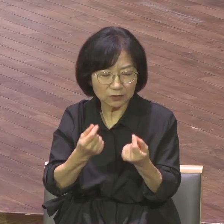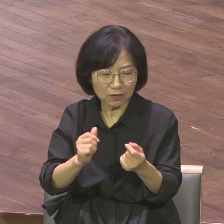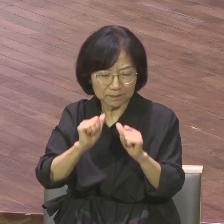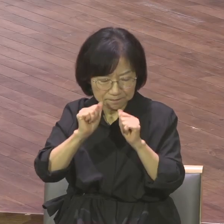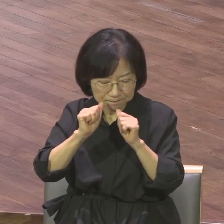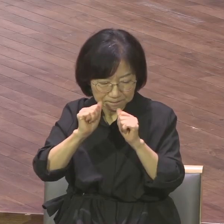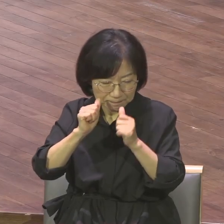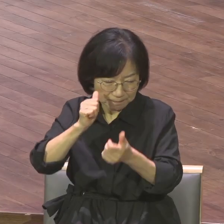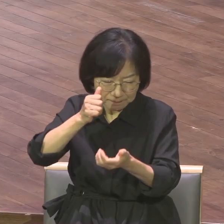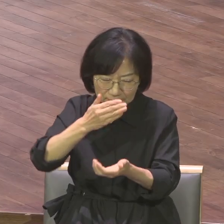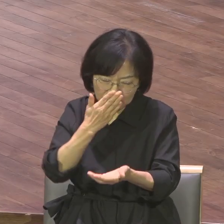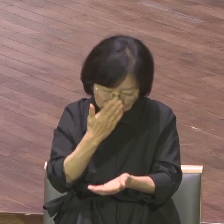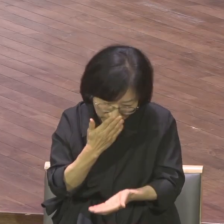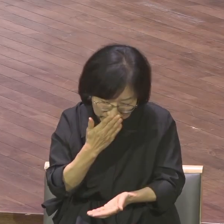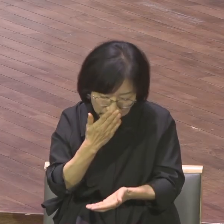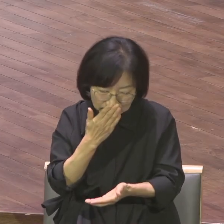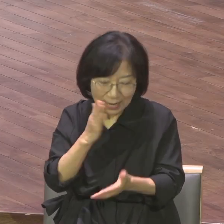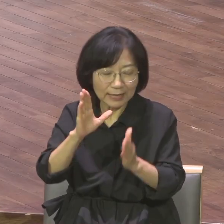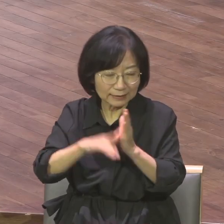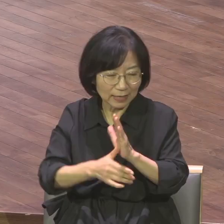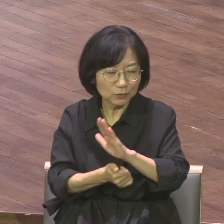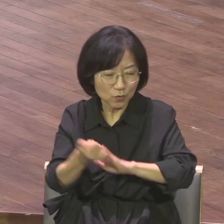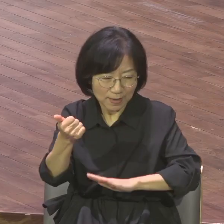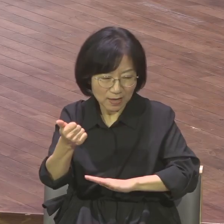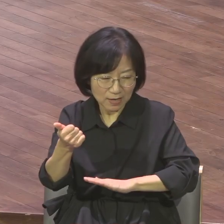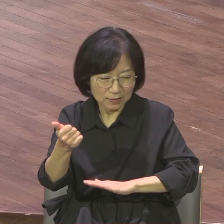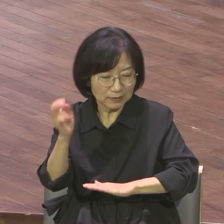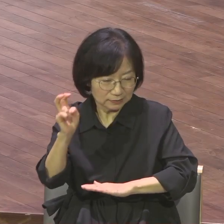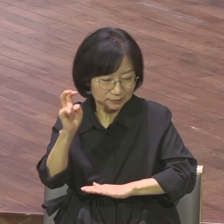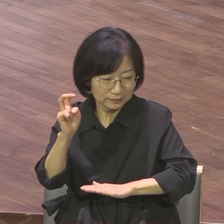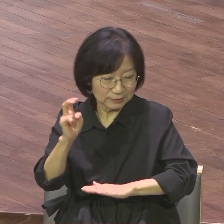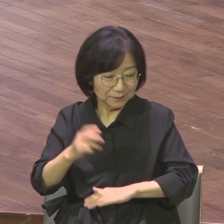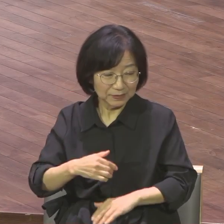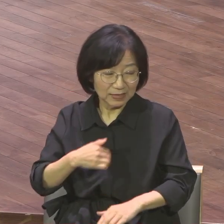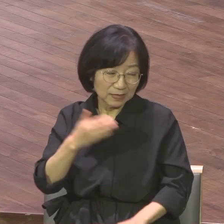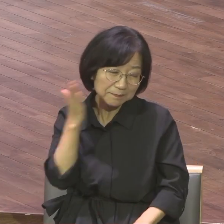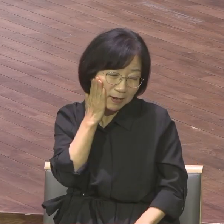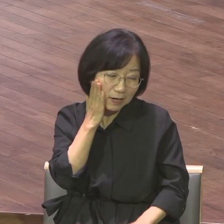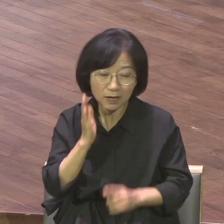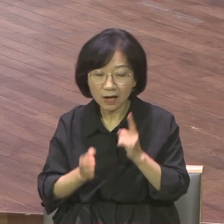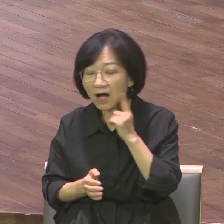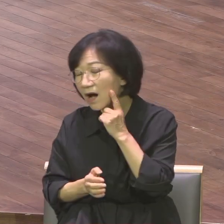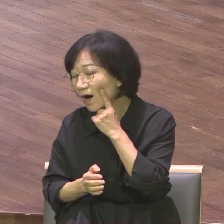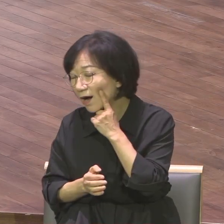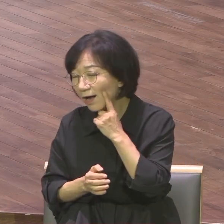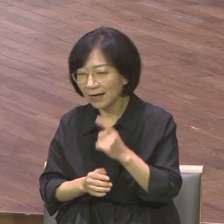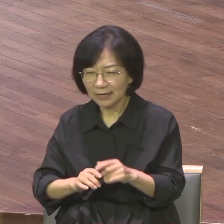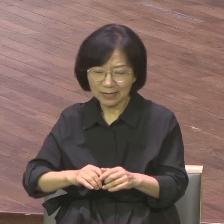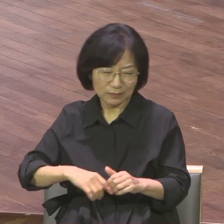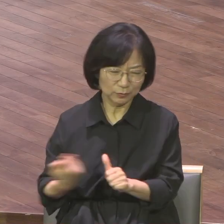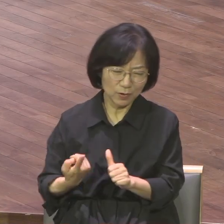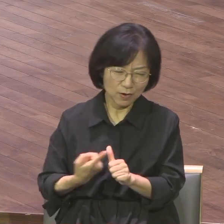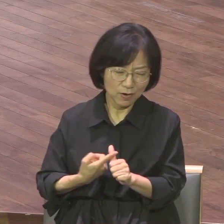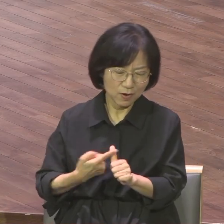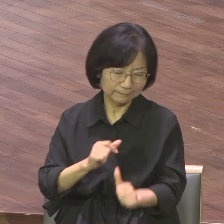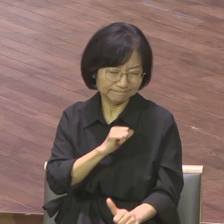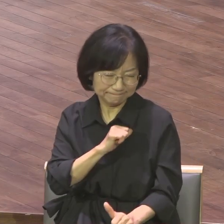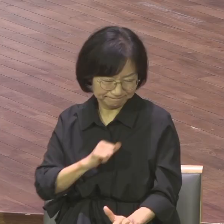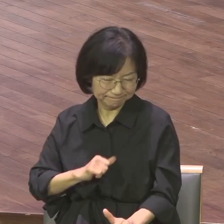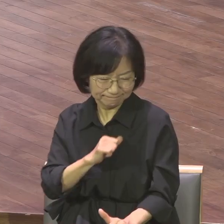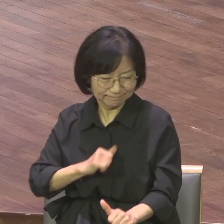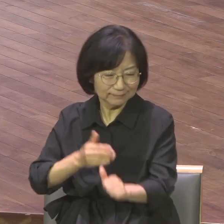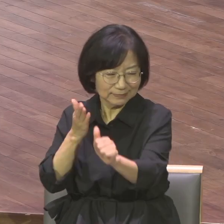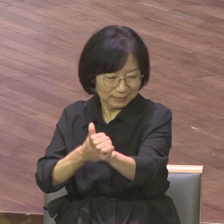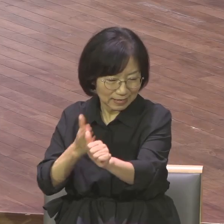될지어다. 혹시 소망이 있을지로다. 자기를 치는 자에게 뺨을 둘러대어 지옥으로 배불릴지어다.